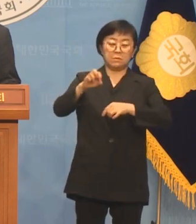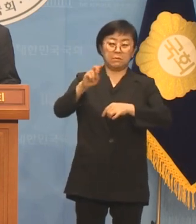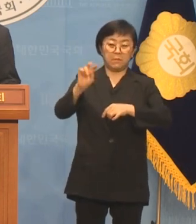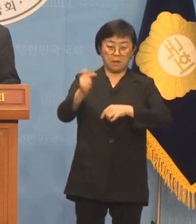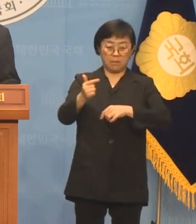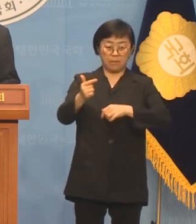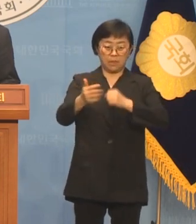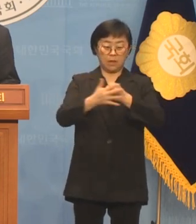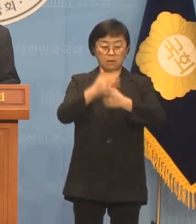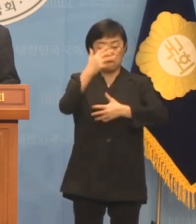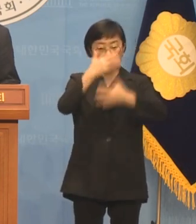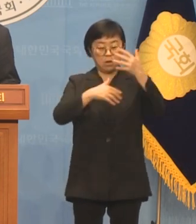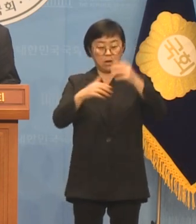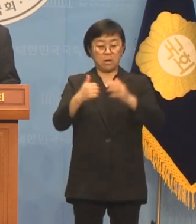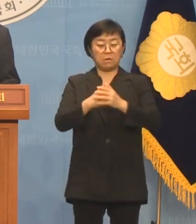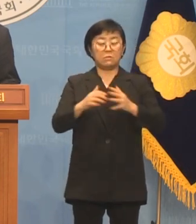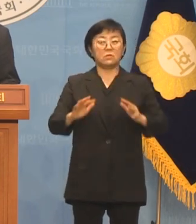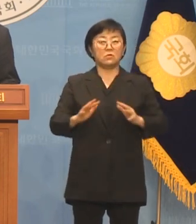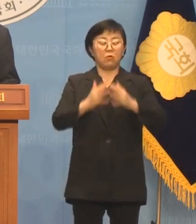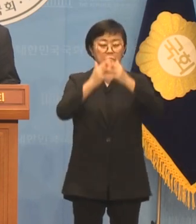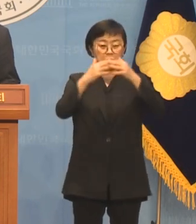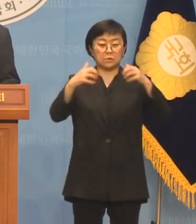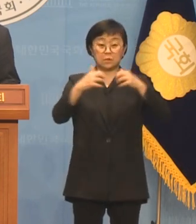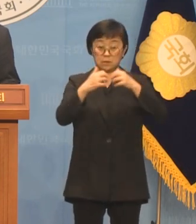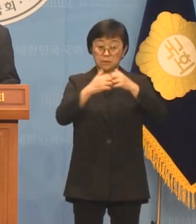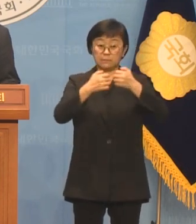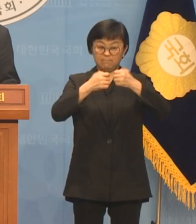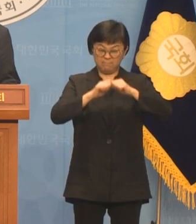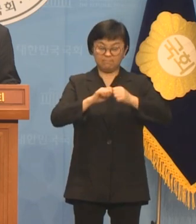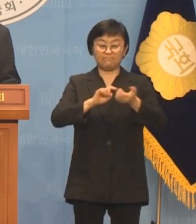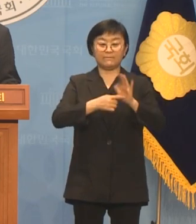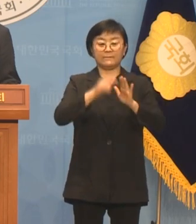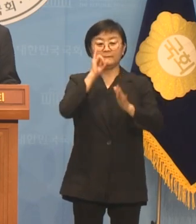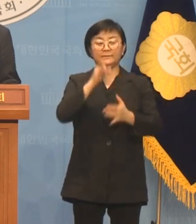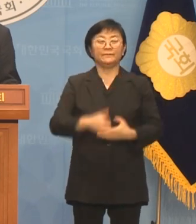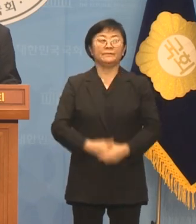영화인 건국전쟁을 자세히 소개했습니다.